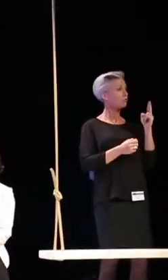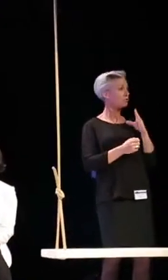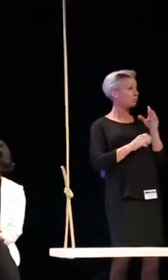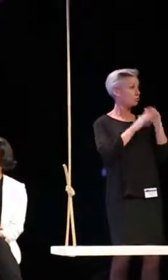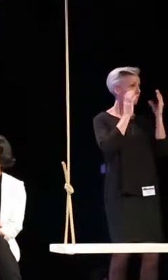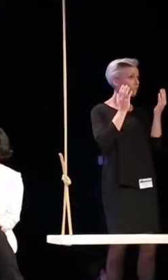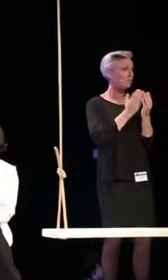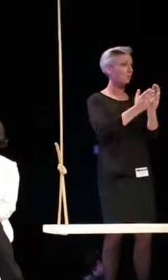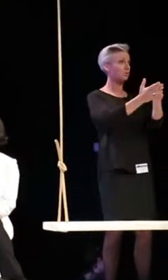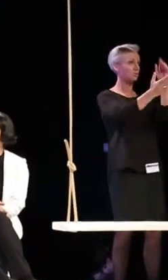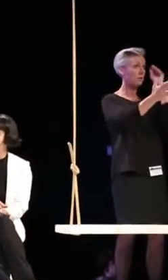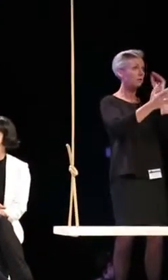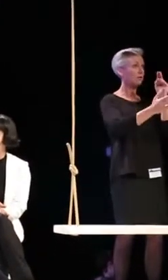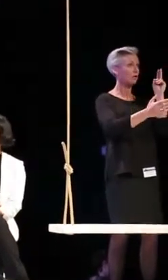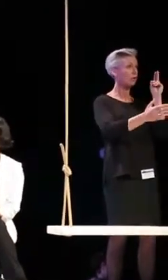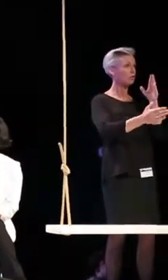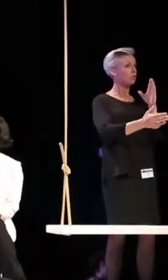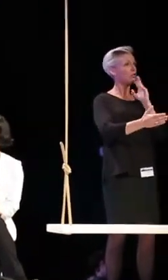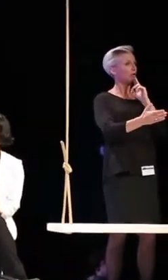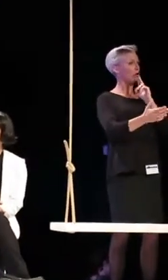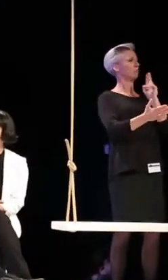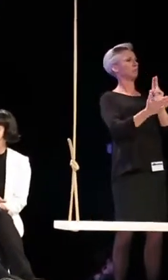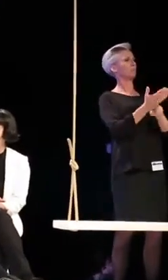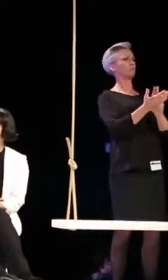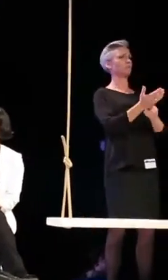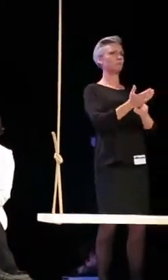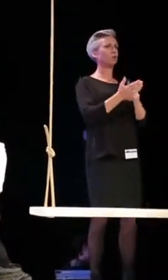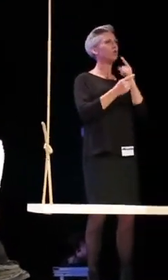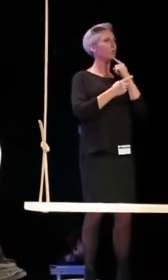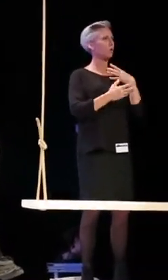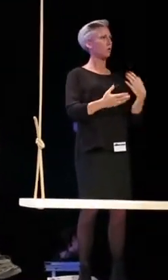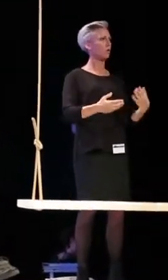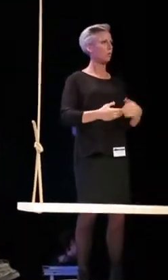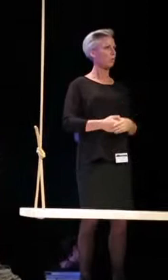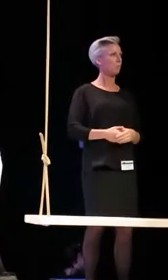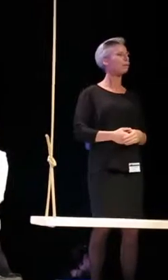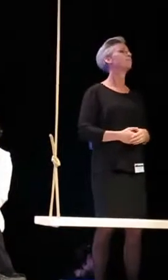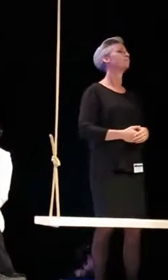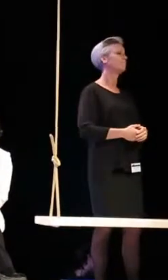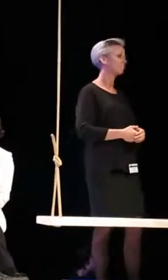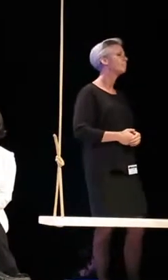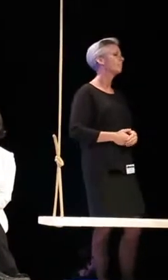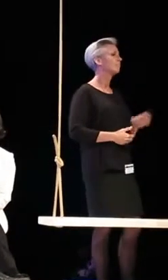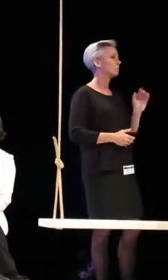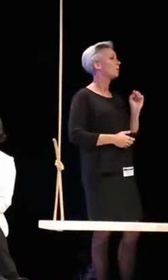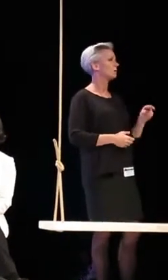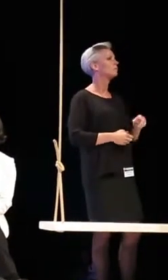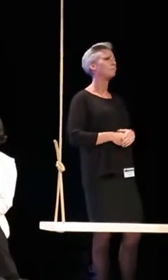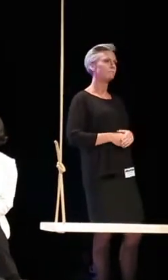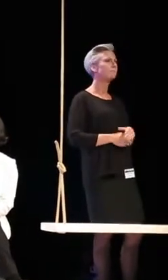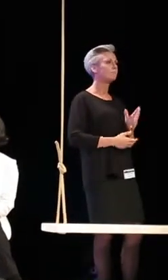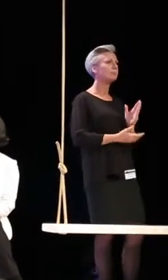världsbilder, nya vittnesbörd som dyker upp? Ja, det är ju verkligen det. Och det är svårt